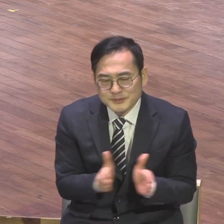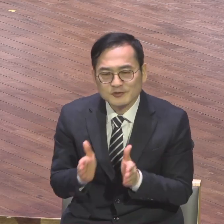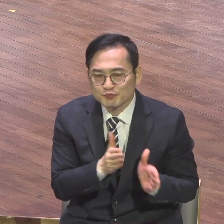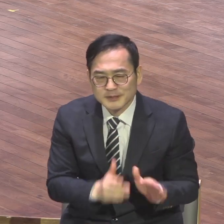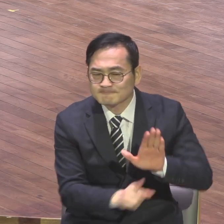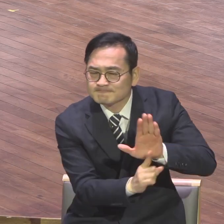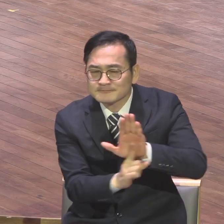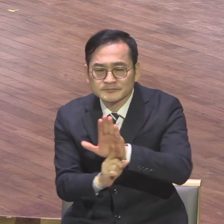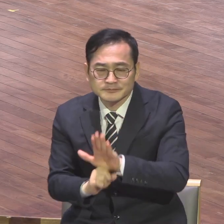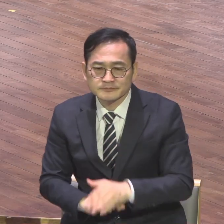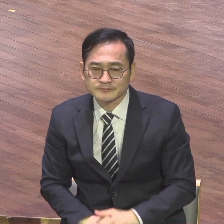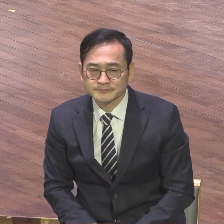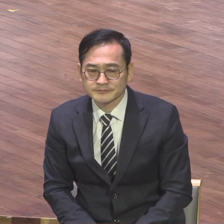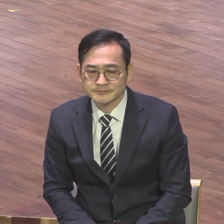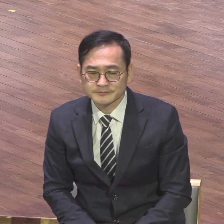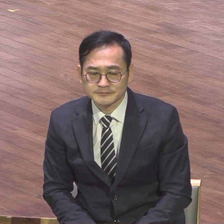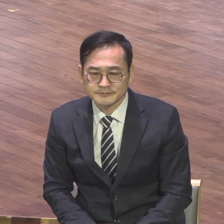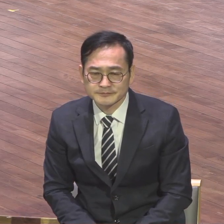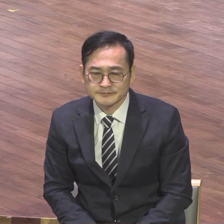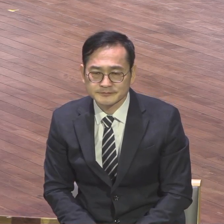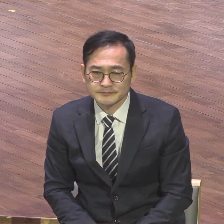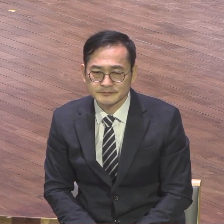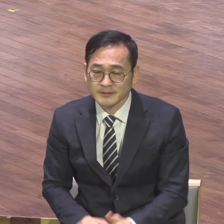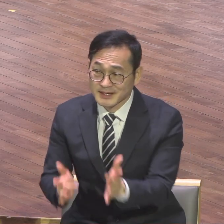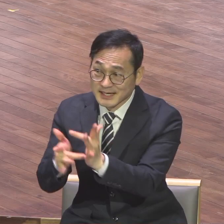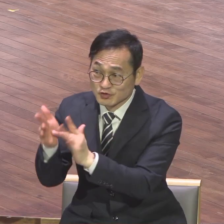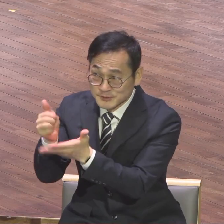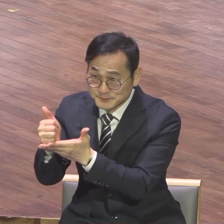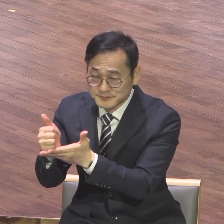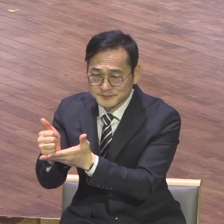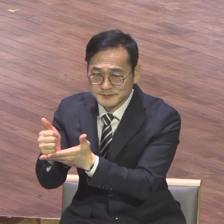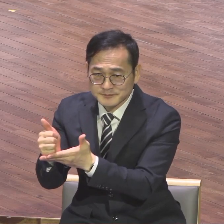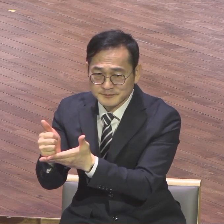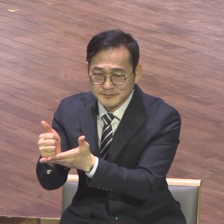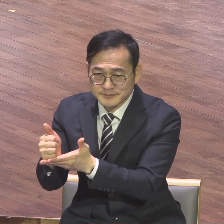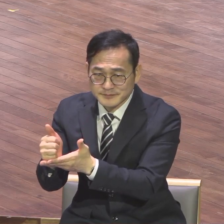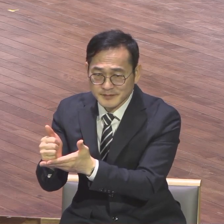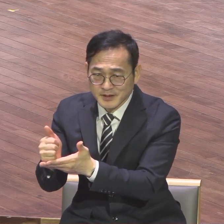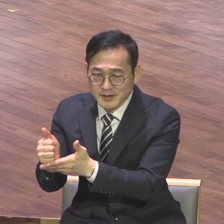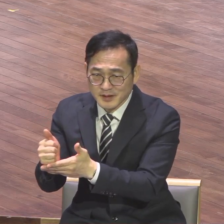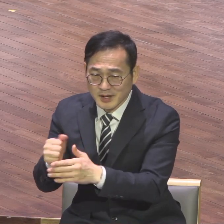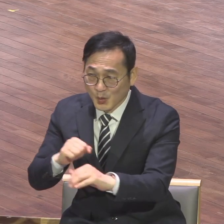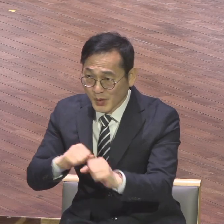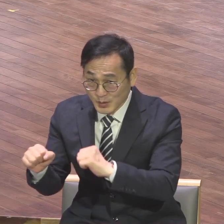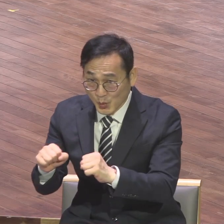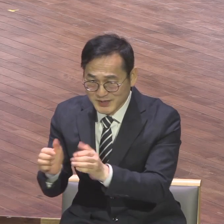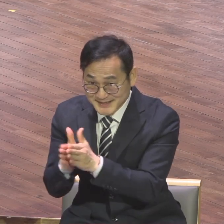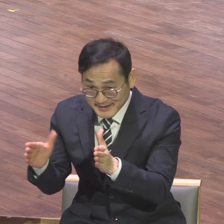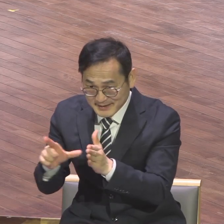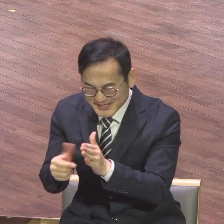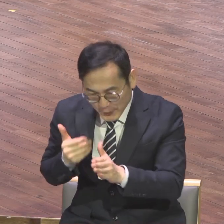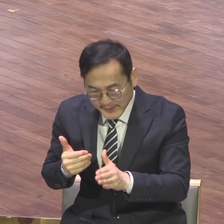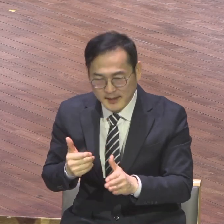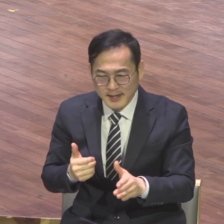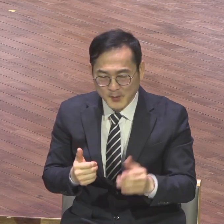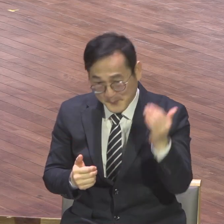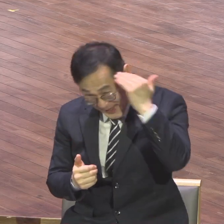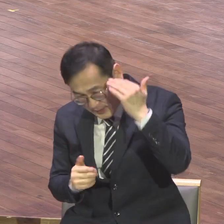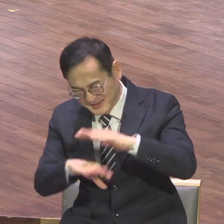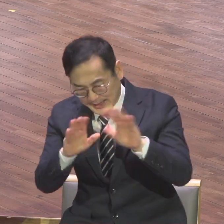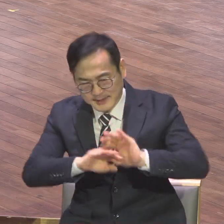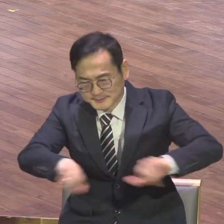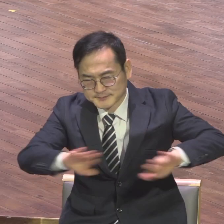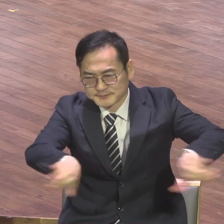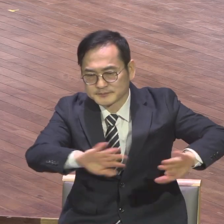세례요한은요, 예수님께서 공생의 사역을 감당할 수 있도록 걸림돌 다 제거하는 이런, 그래서